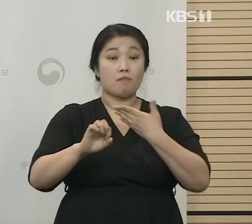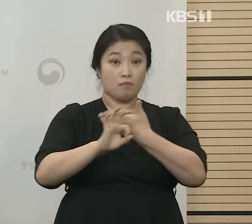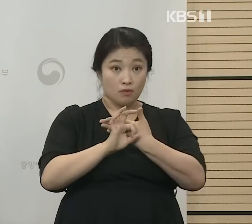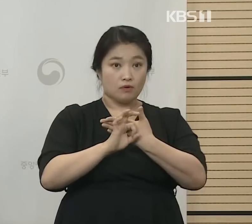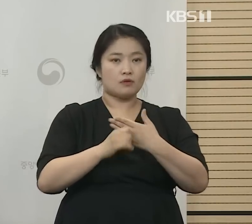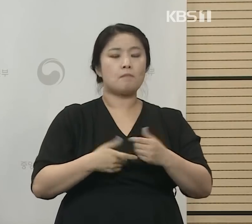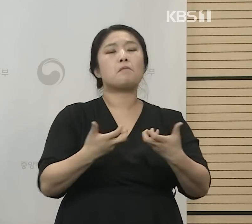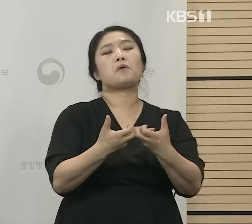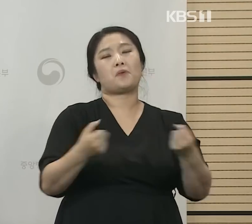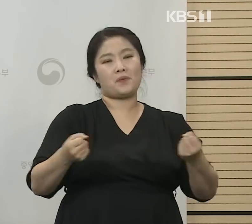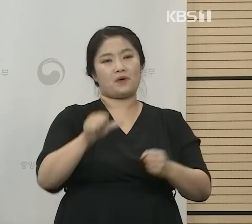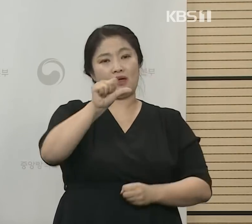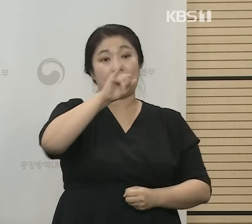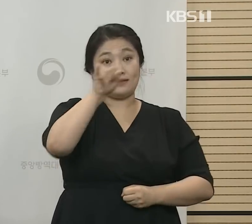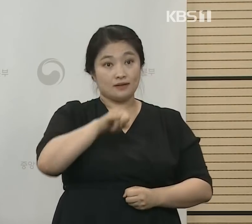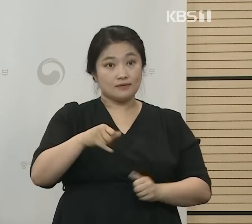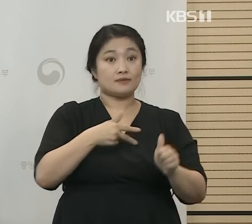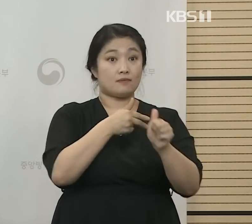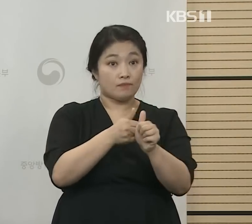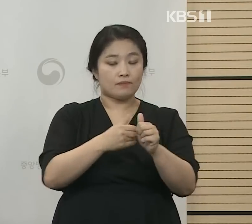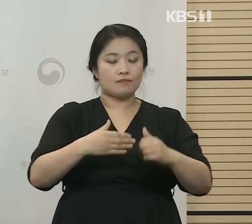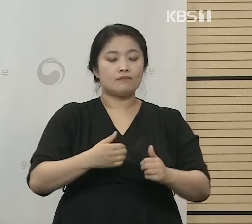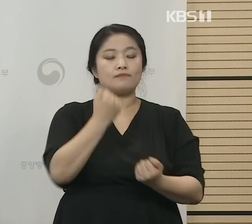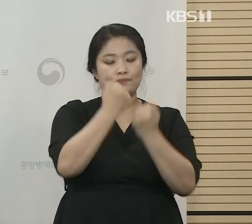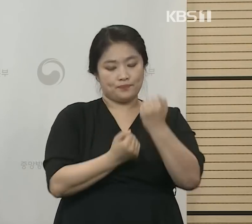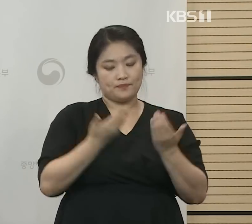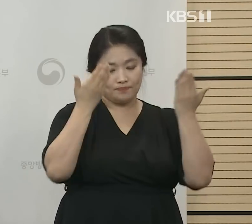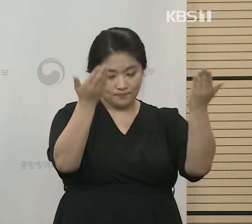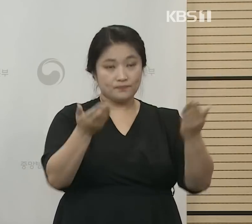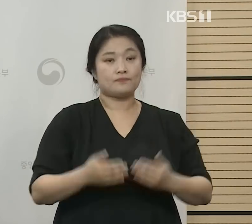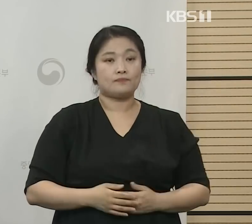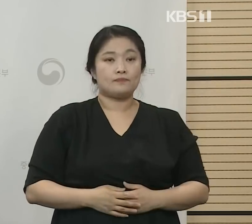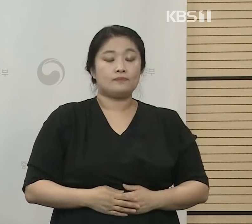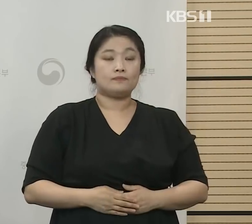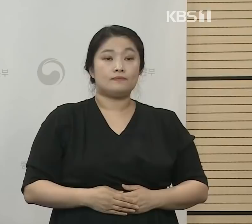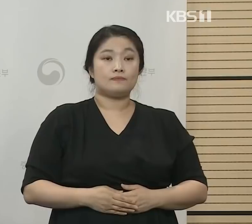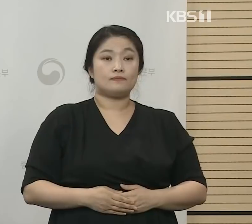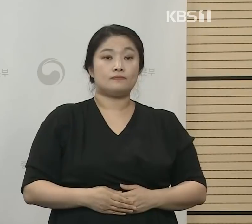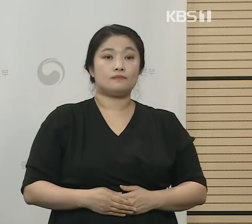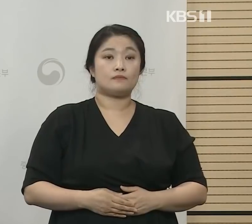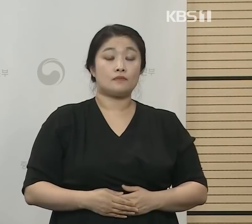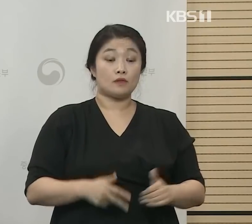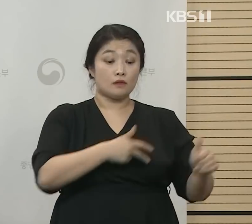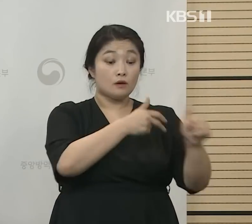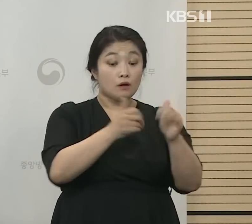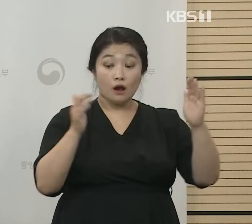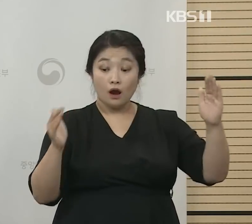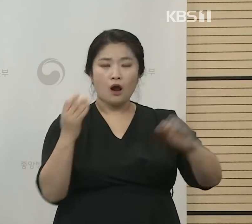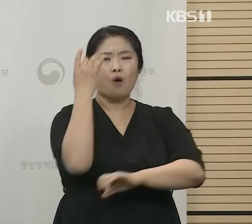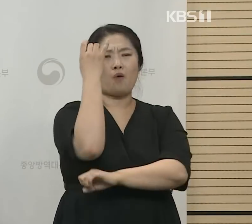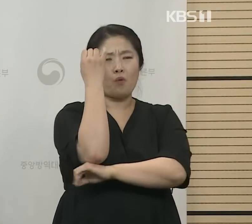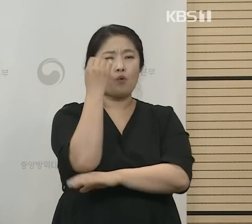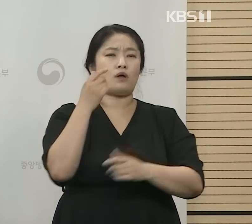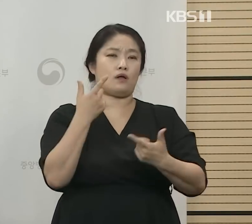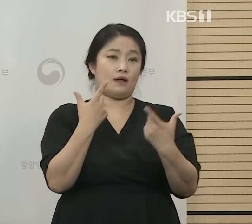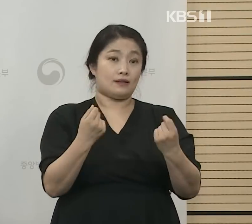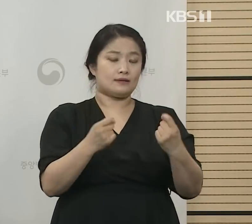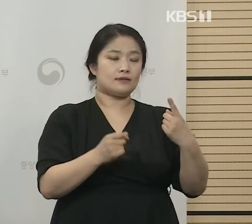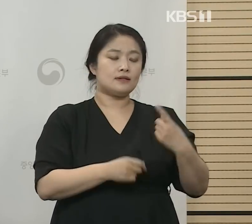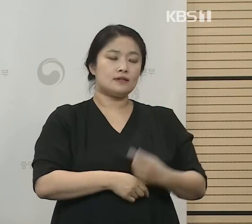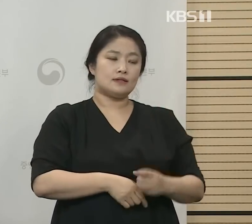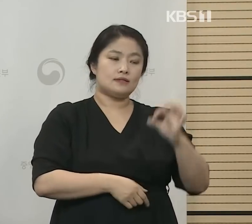대해서는 별도로 아스트라제네카 접종을 안내하도록 하겠습니다. 접종 간격은 현행과 같이